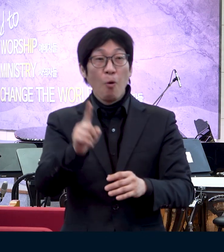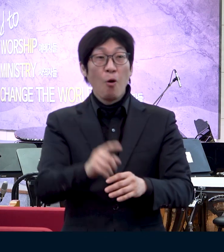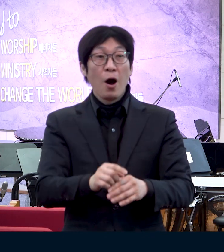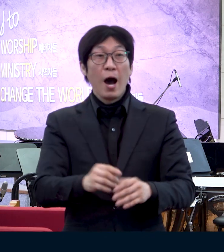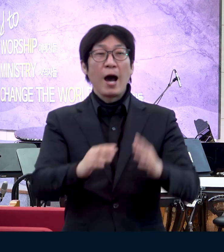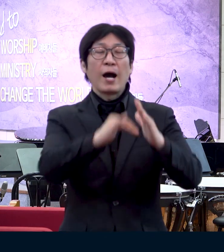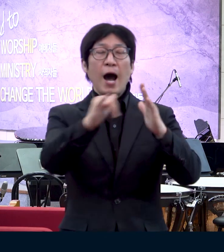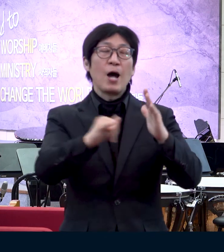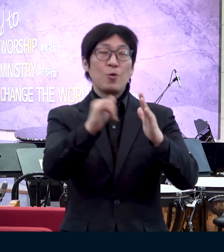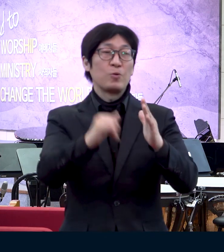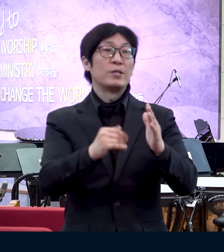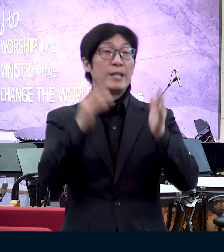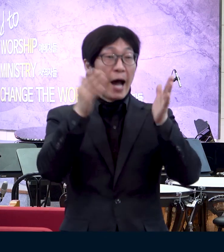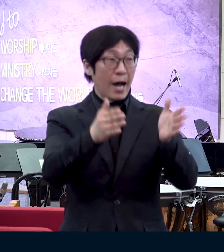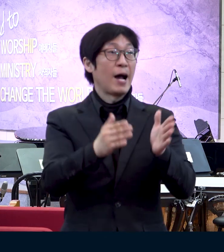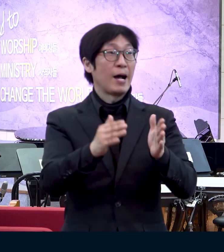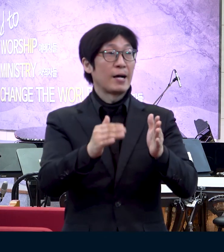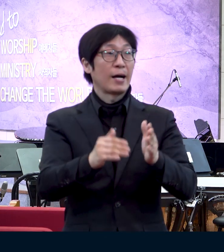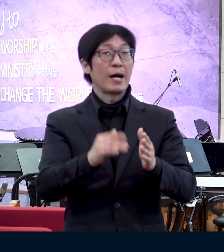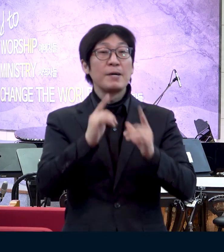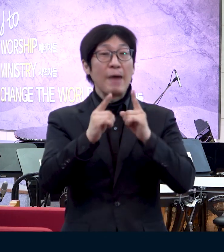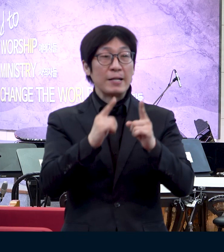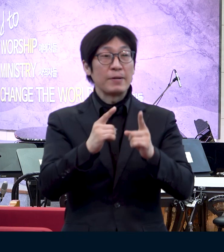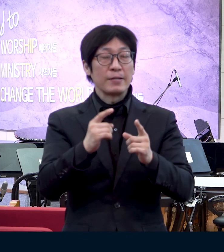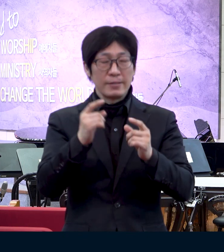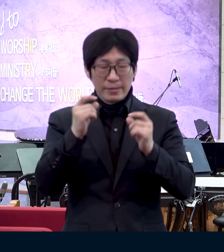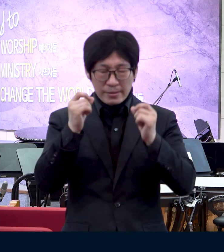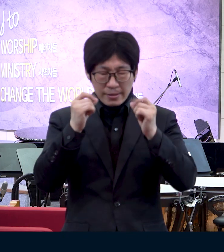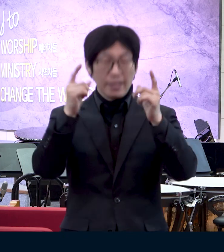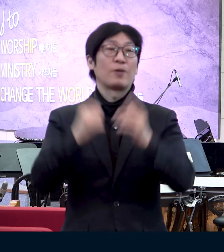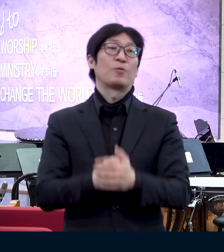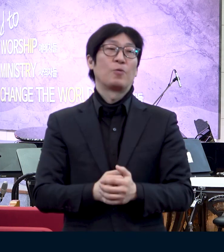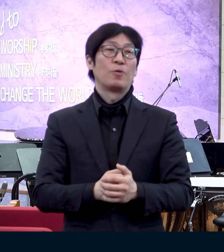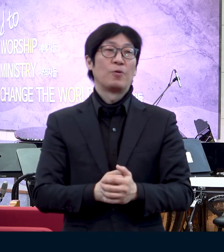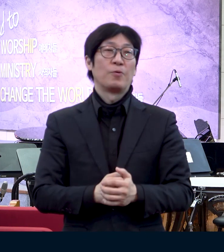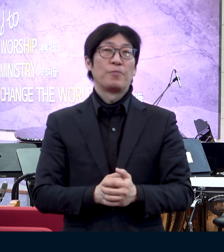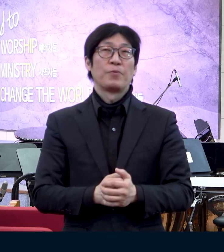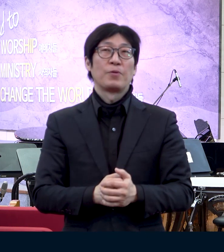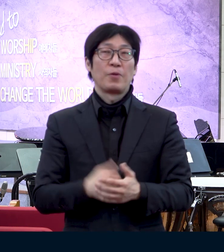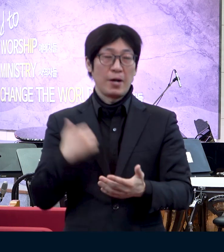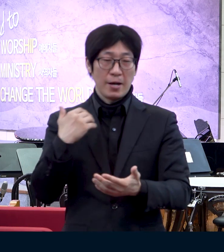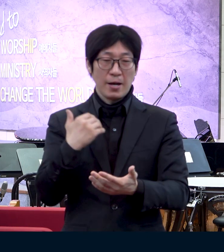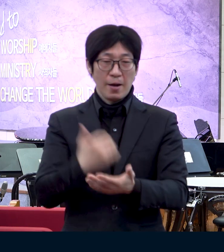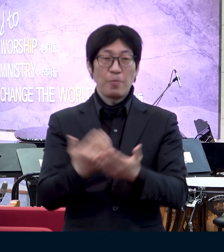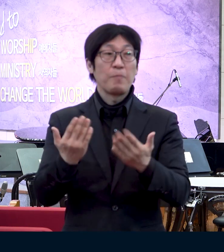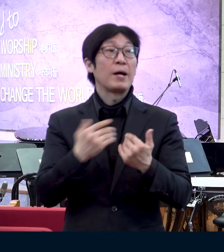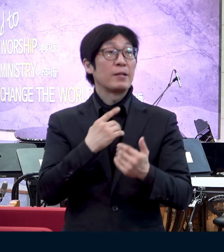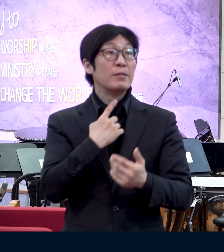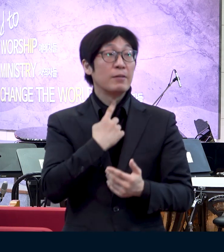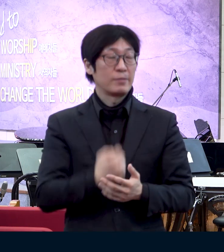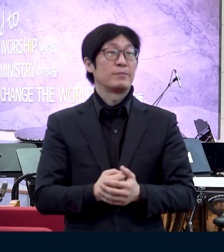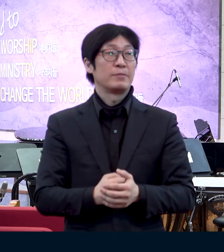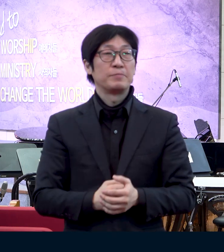것보다 가족을 향한 그런 말씀이라는 것을 너무 강하게